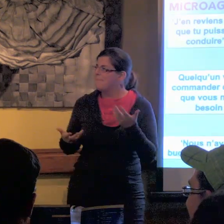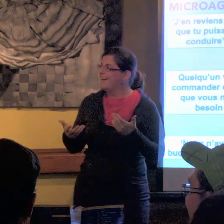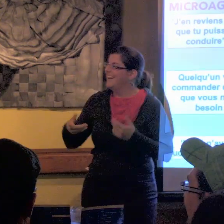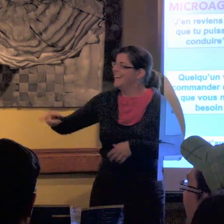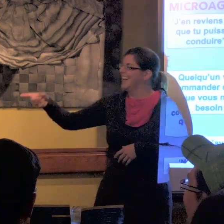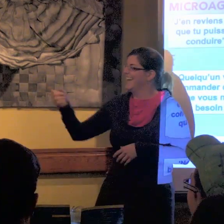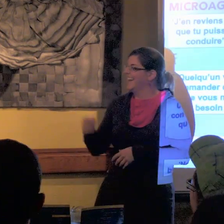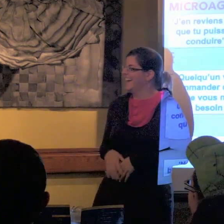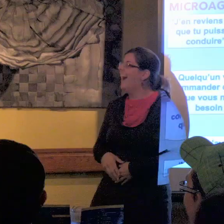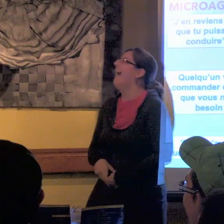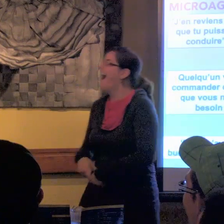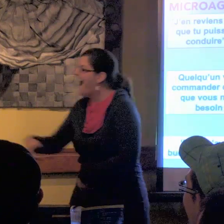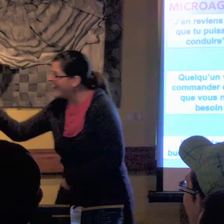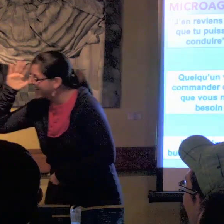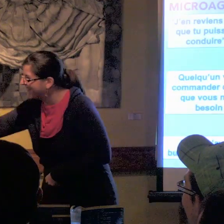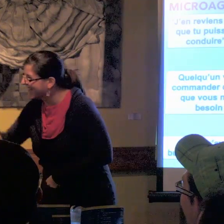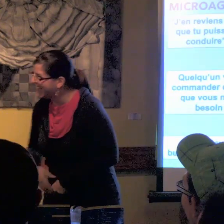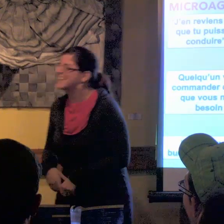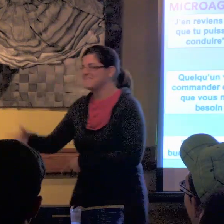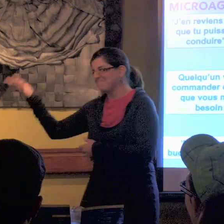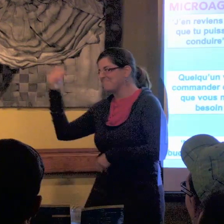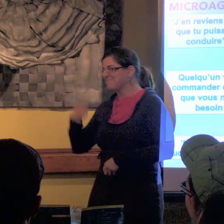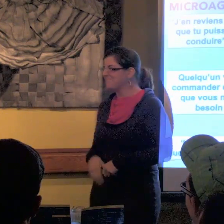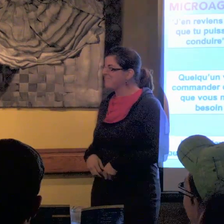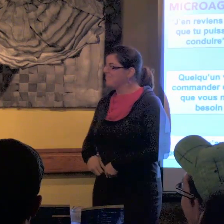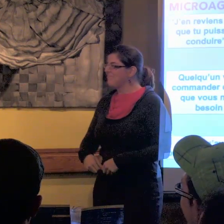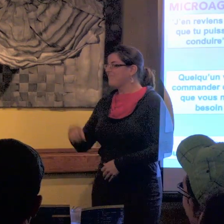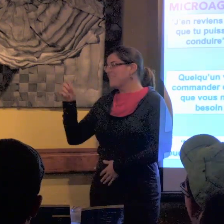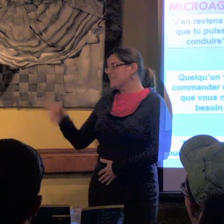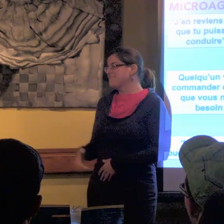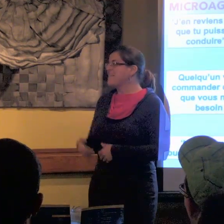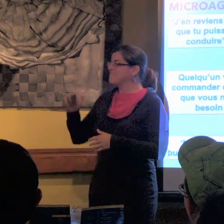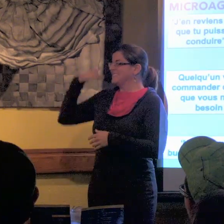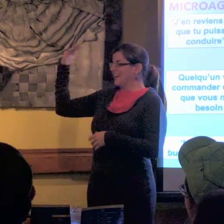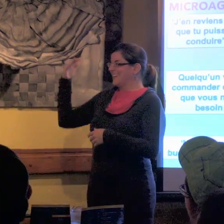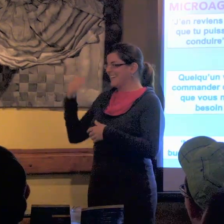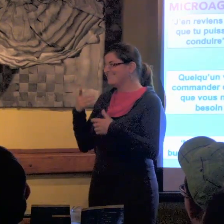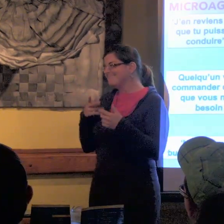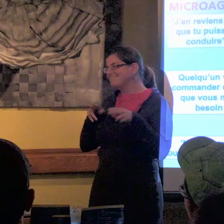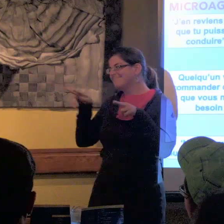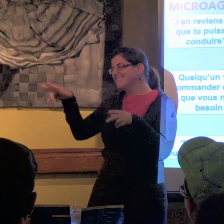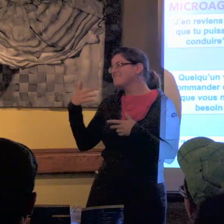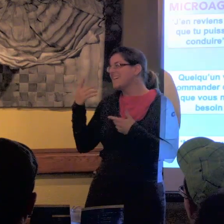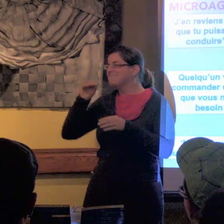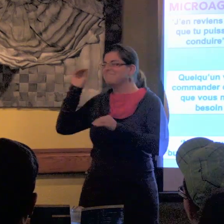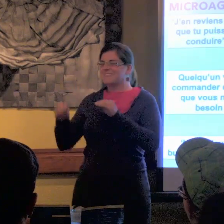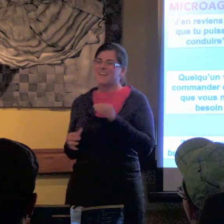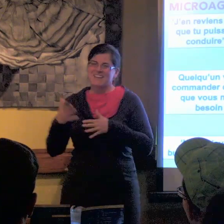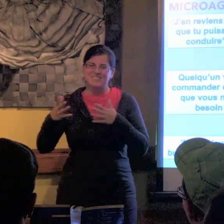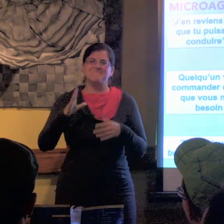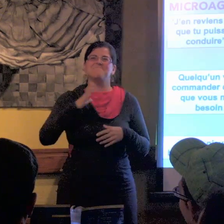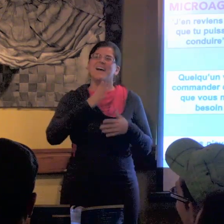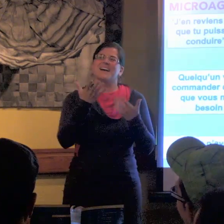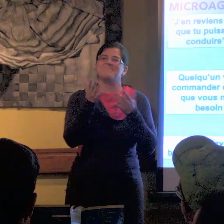Et, on dit oui ici. Ah, ça m'arrive quelques fois. C'est toujours. OK. Mais dans